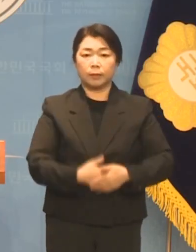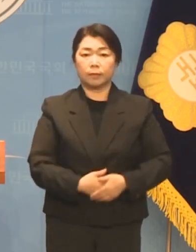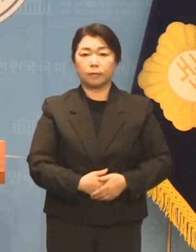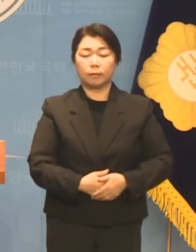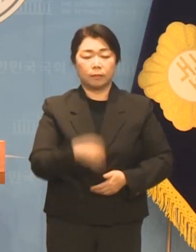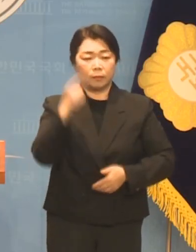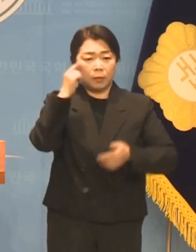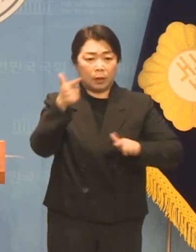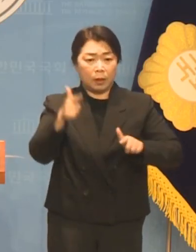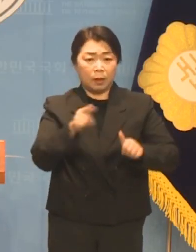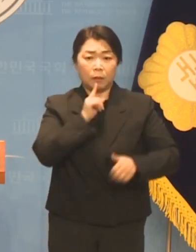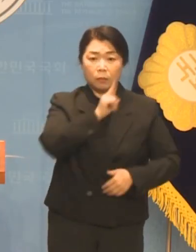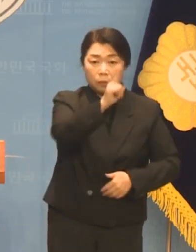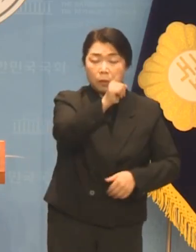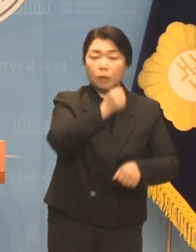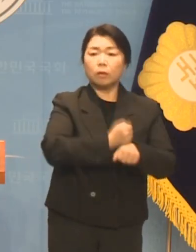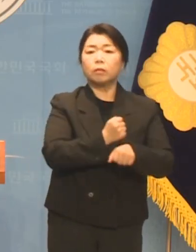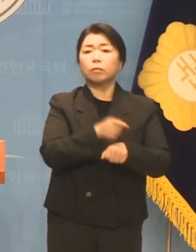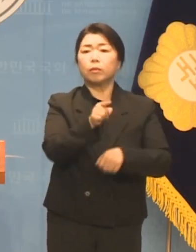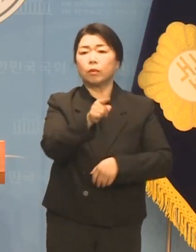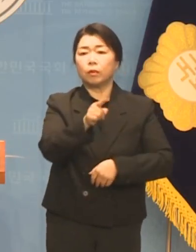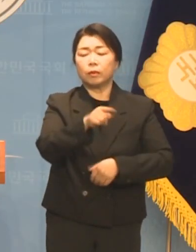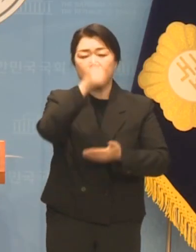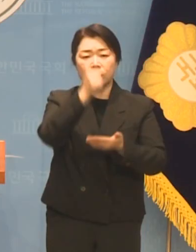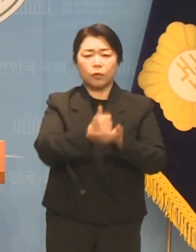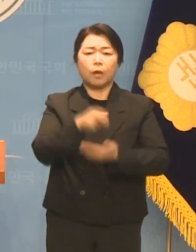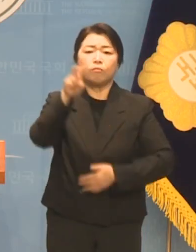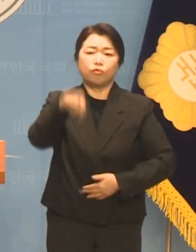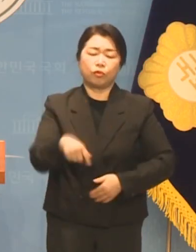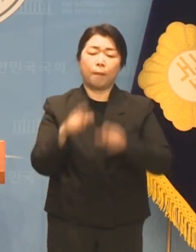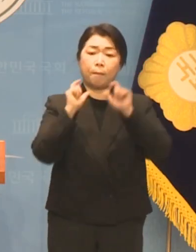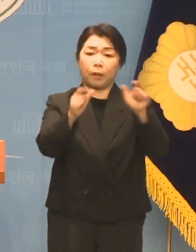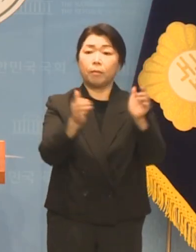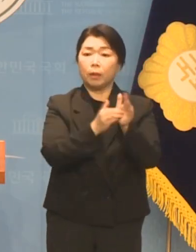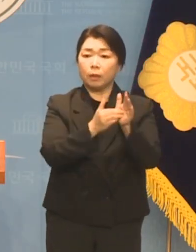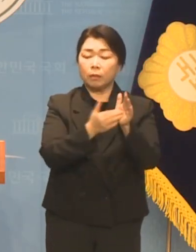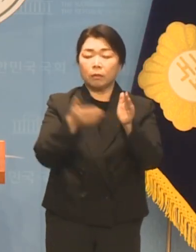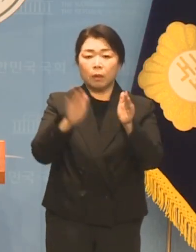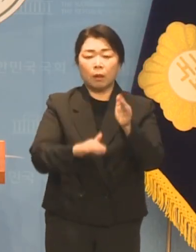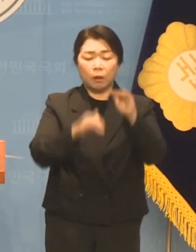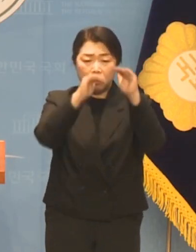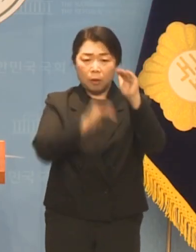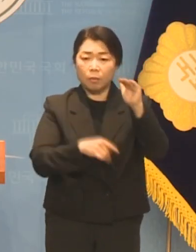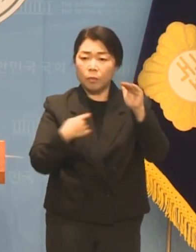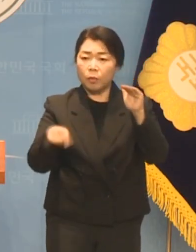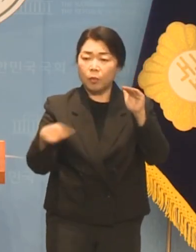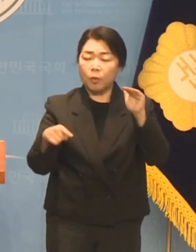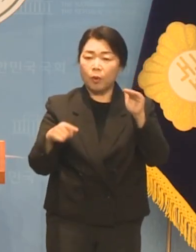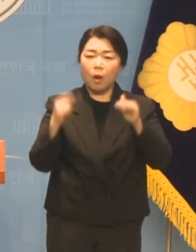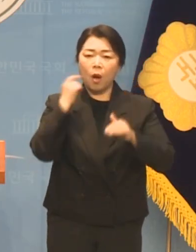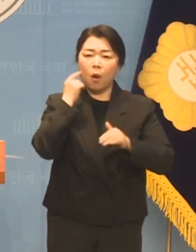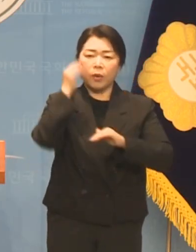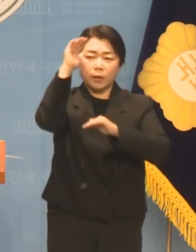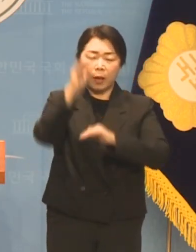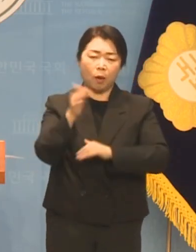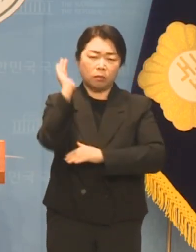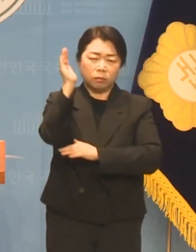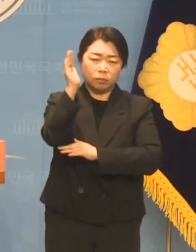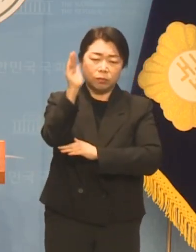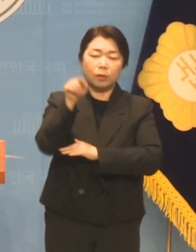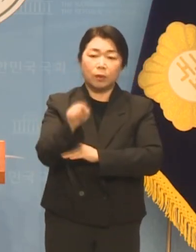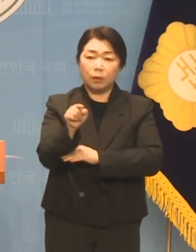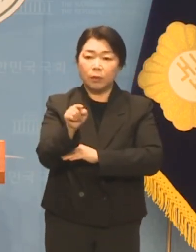항소심 무죄 판결은 허위사실 공표죄에 관한 대법원 판례를 총동원해